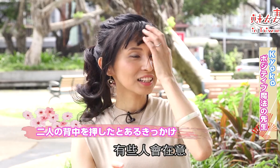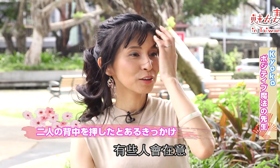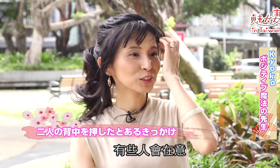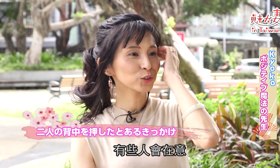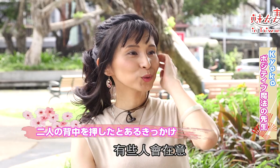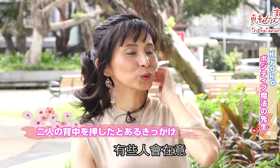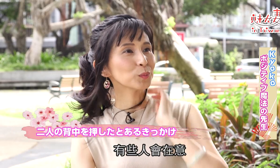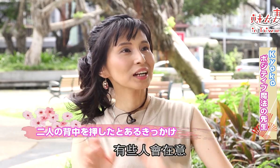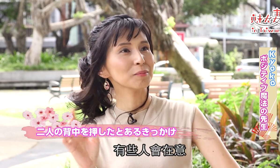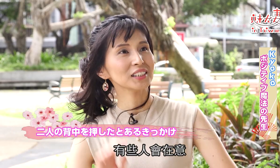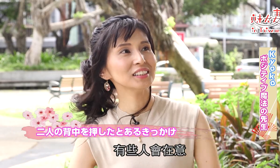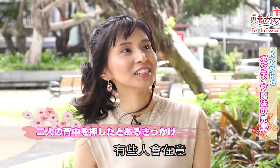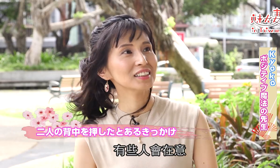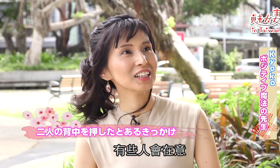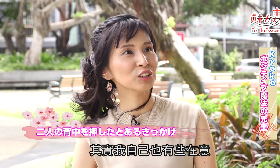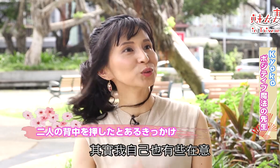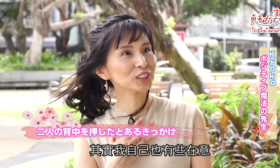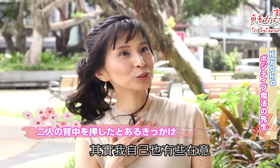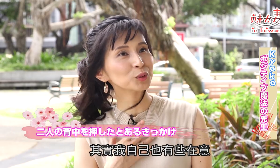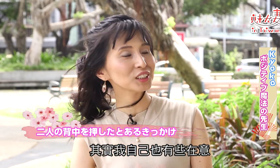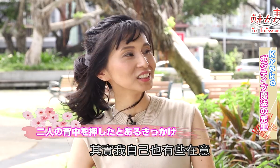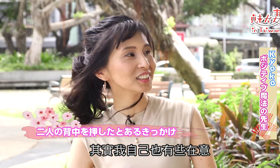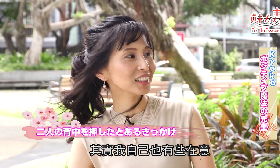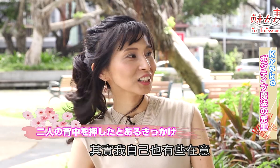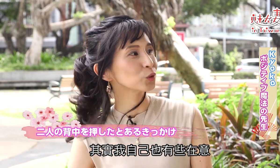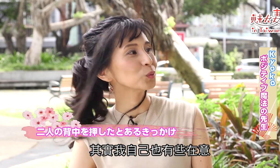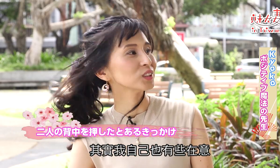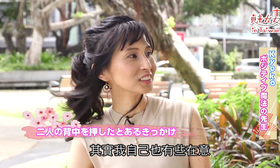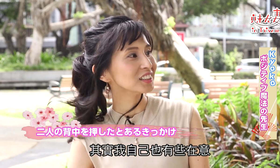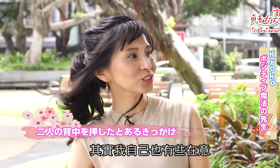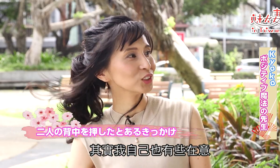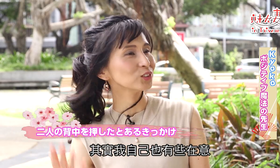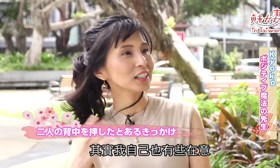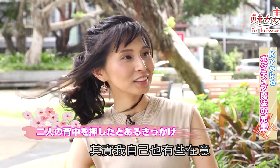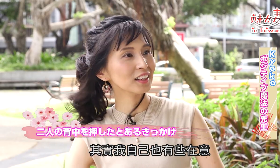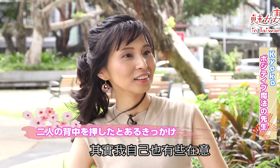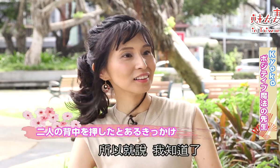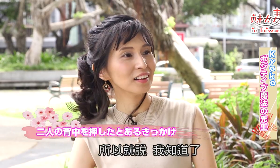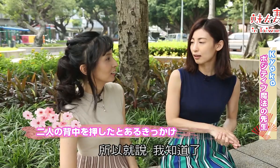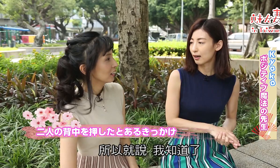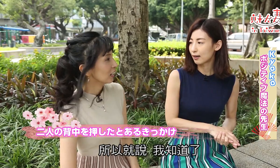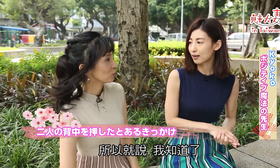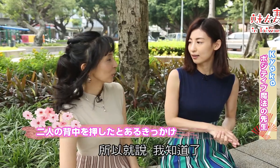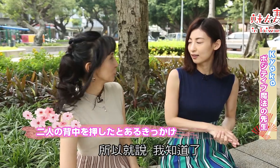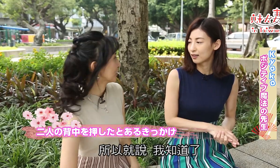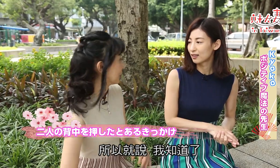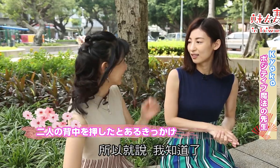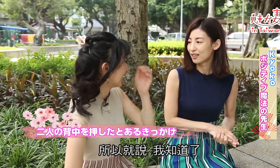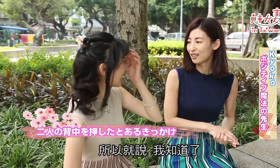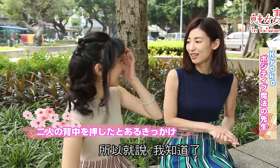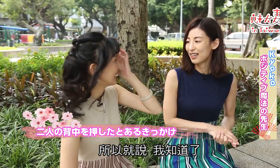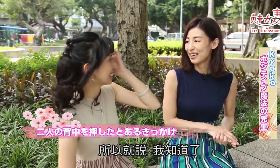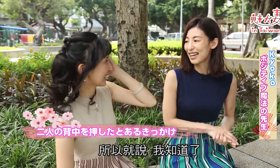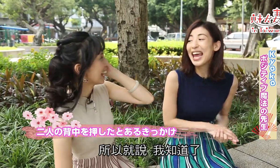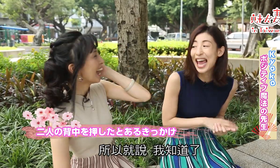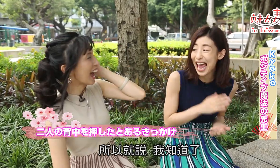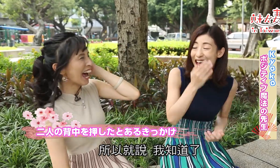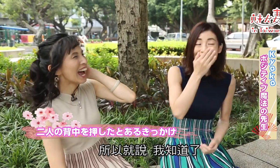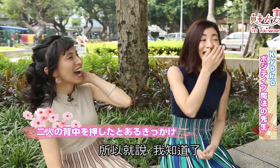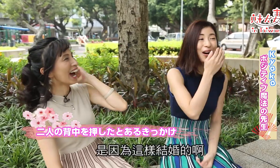まあ、そういう言葉がやっぱ気になって、うん、多分私も気になったんだと思うんですね、そういうふうに言われて、だから、はい、わかりましたみたいな感じで そうい